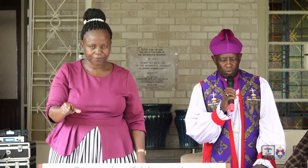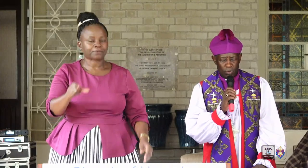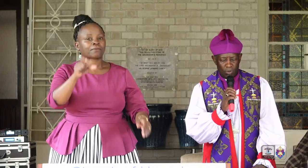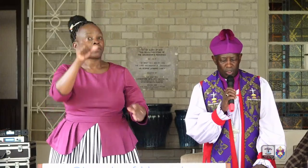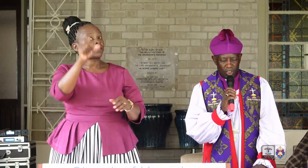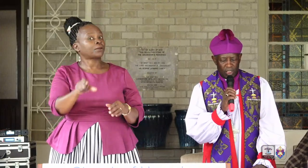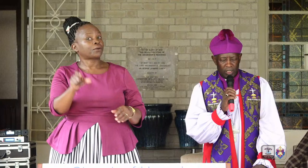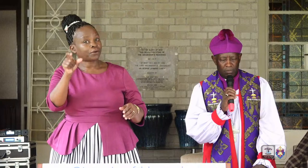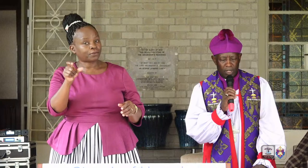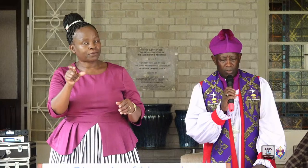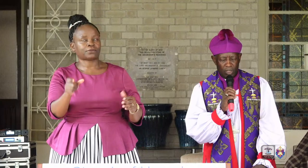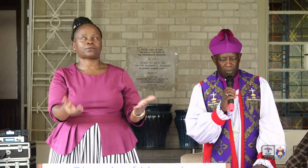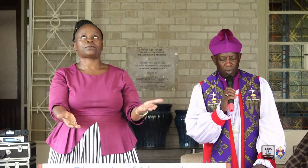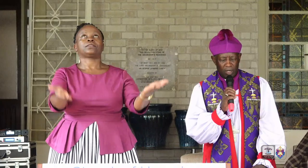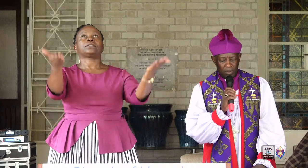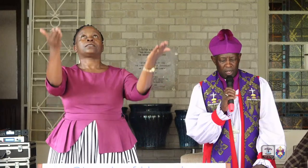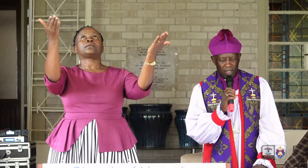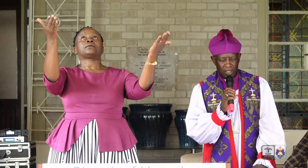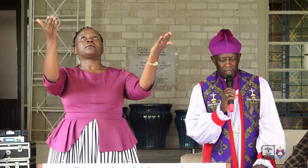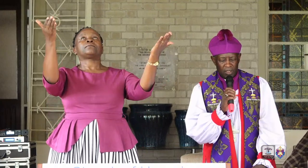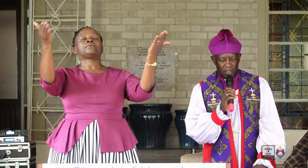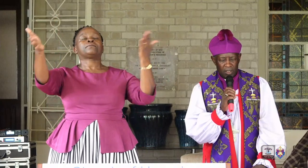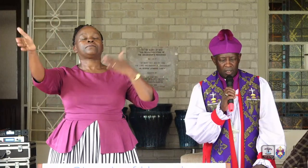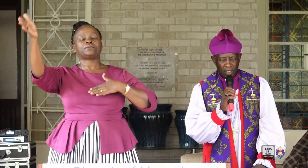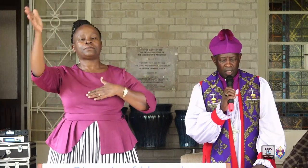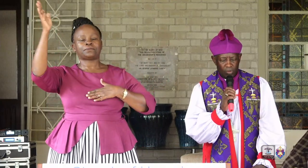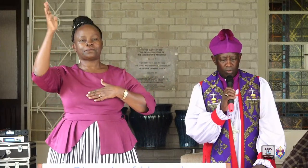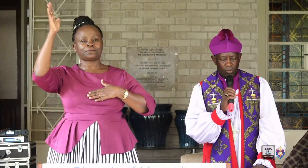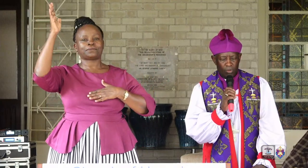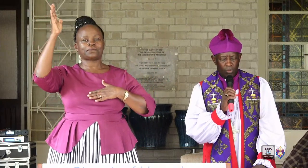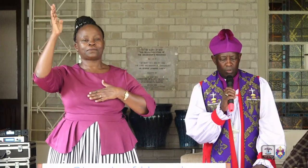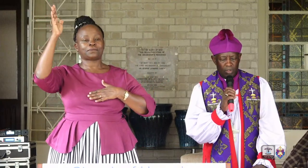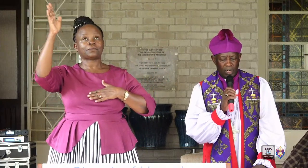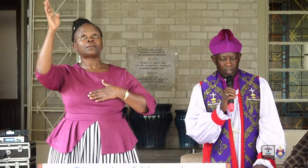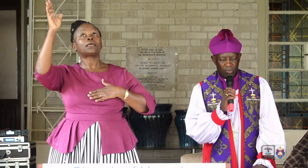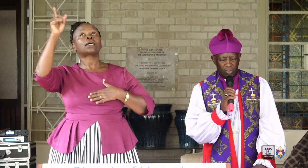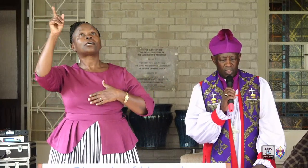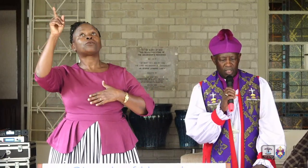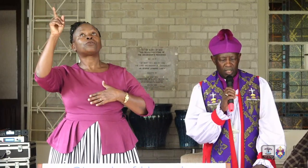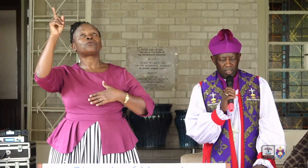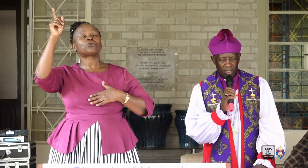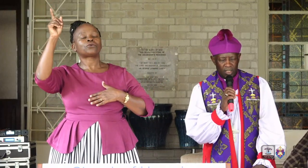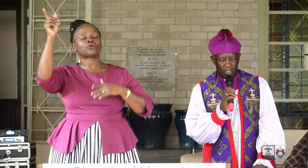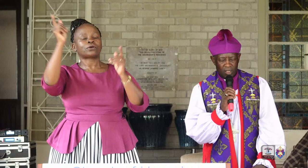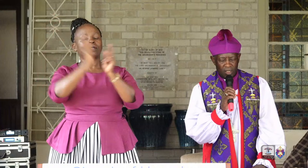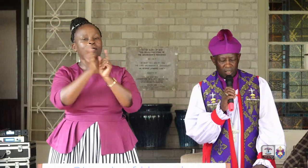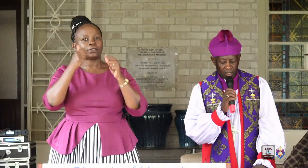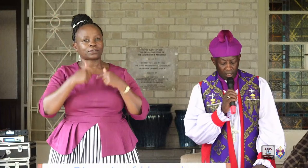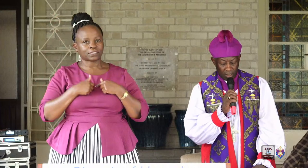ng'omuntu ogiteeke mu maaso ga Mukama Katonda ono atusinkane